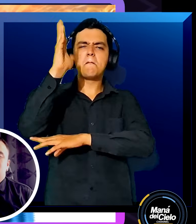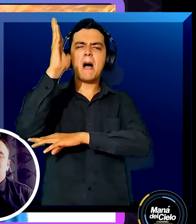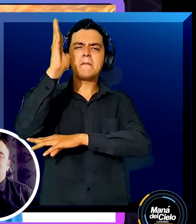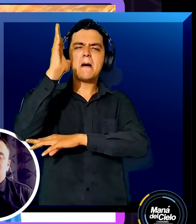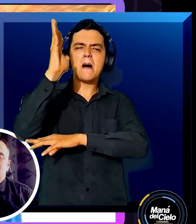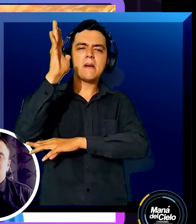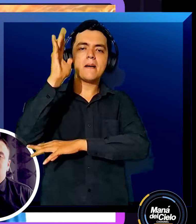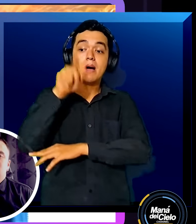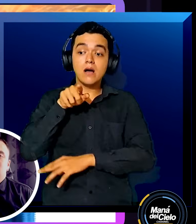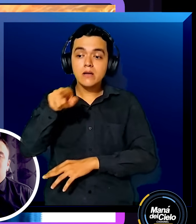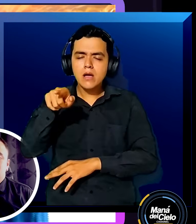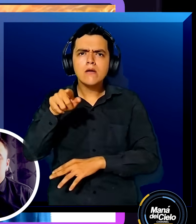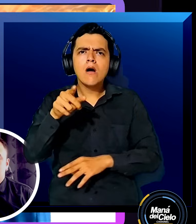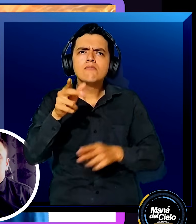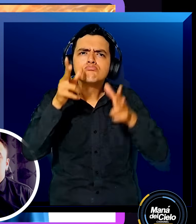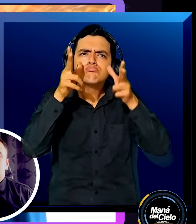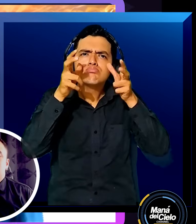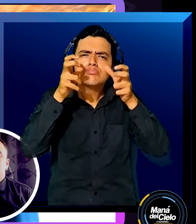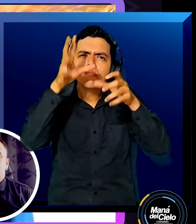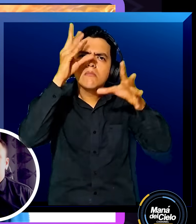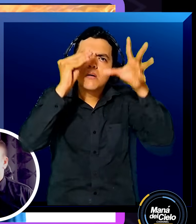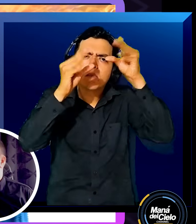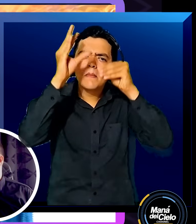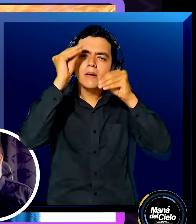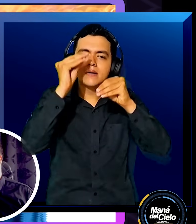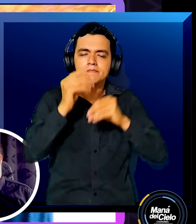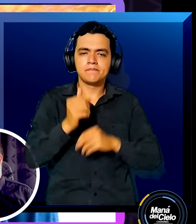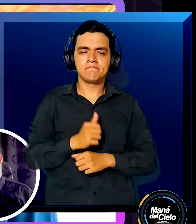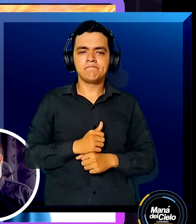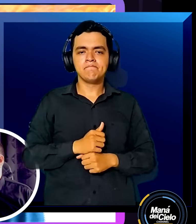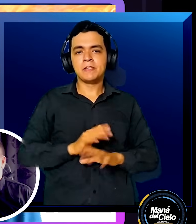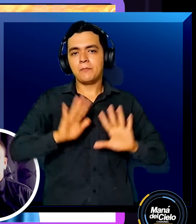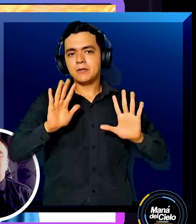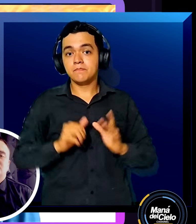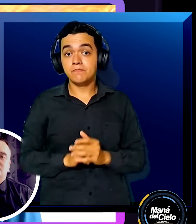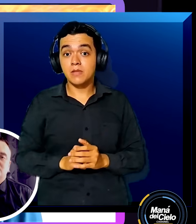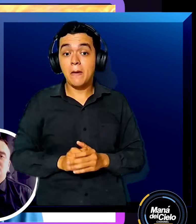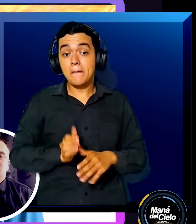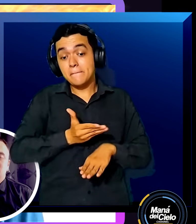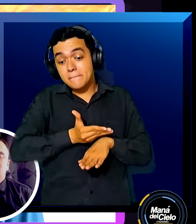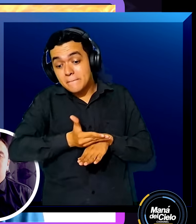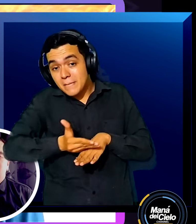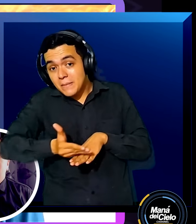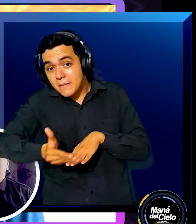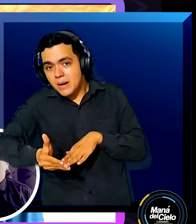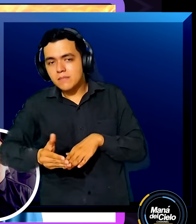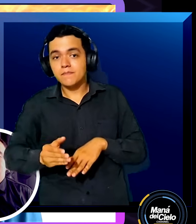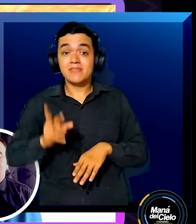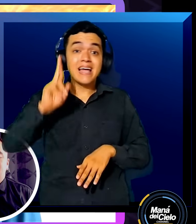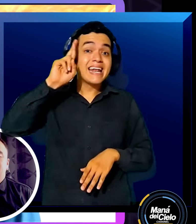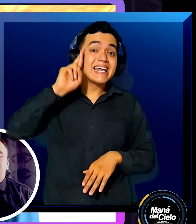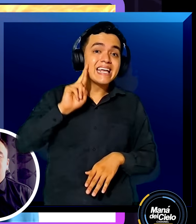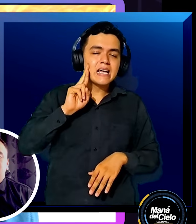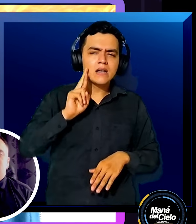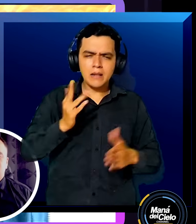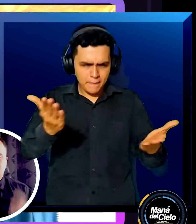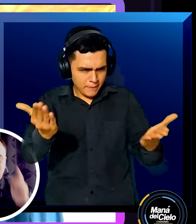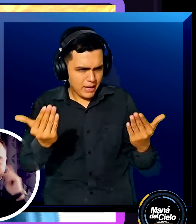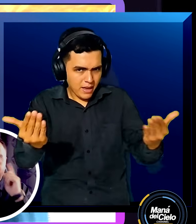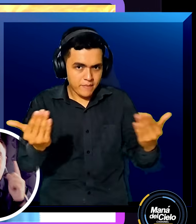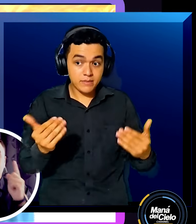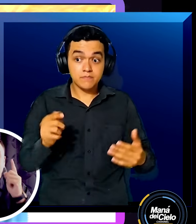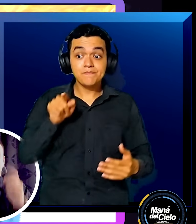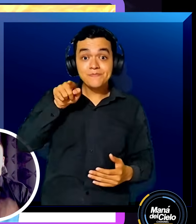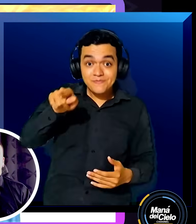es más fuerte. Clamar, la palabra clamor en griego quiere decir gemir, quiere